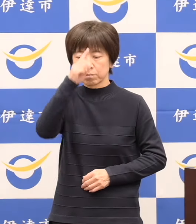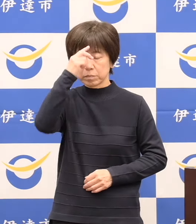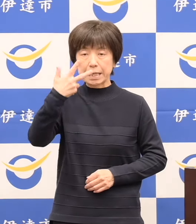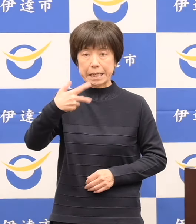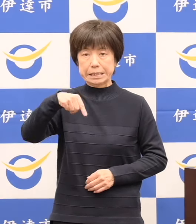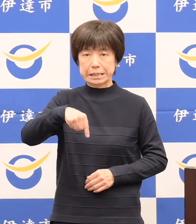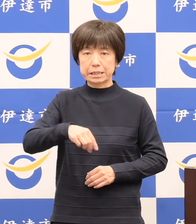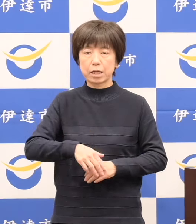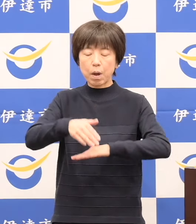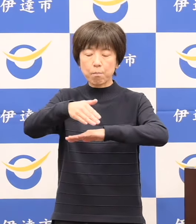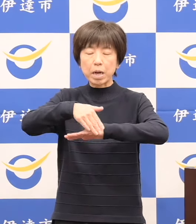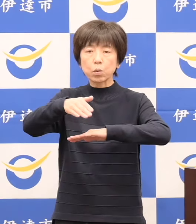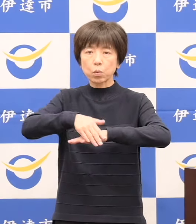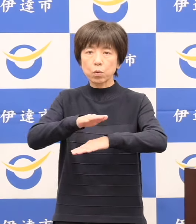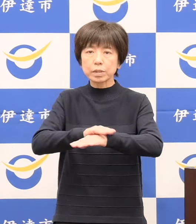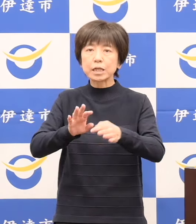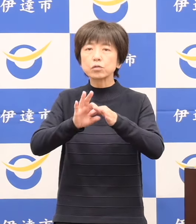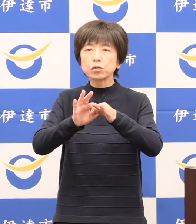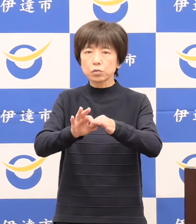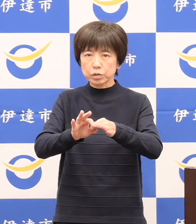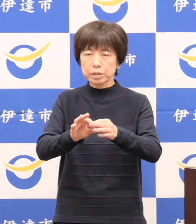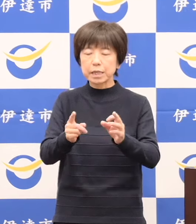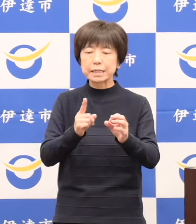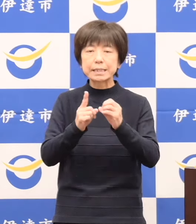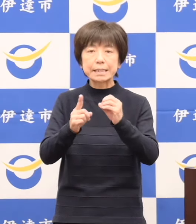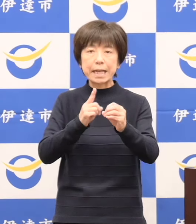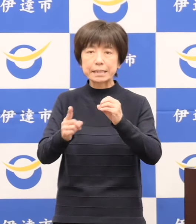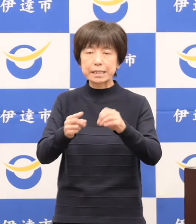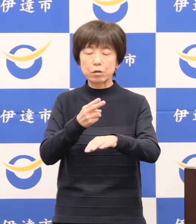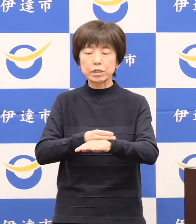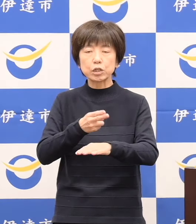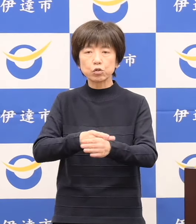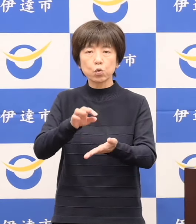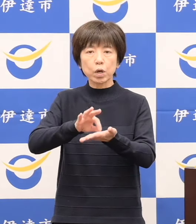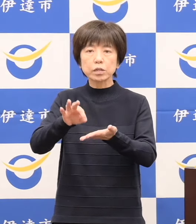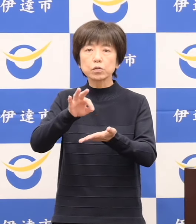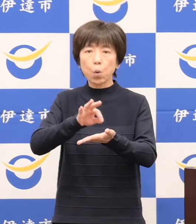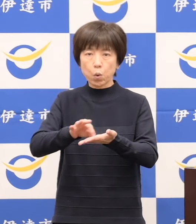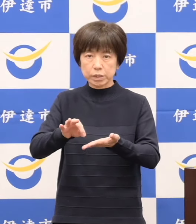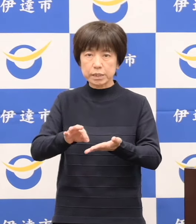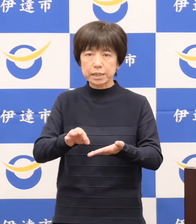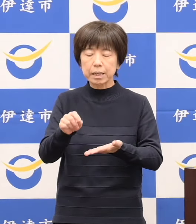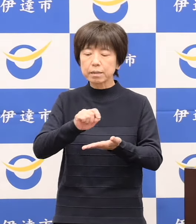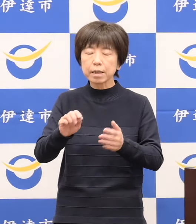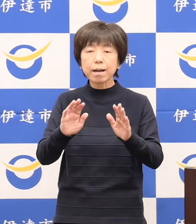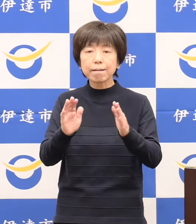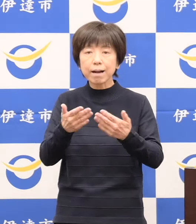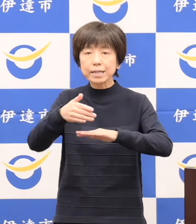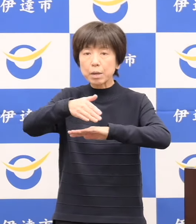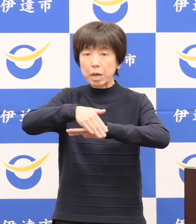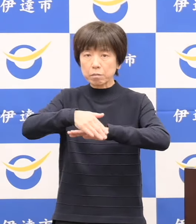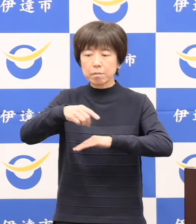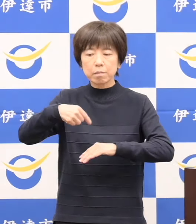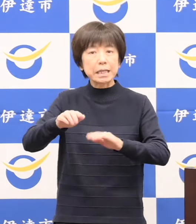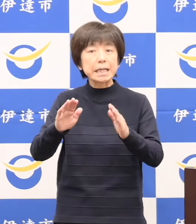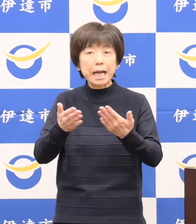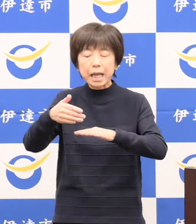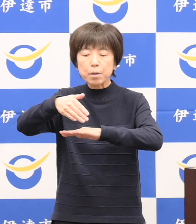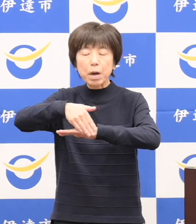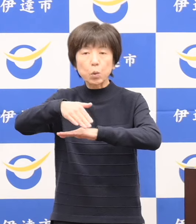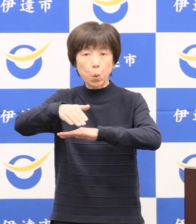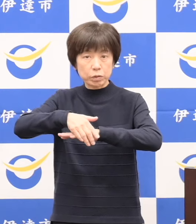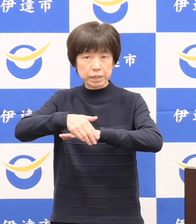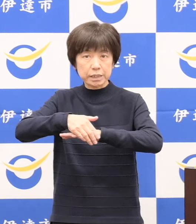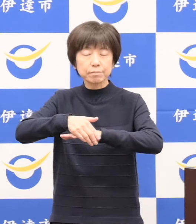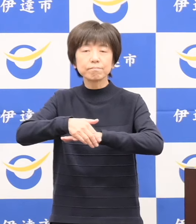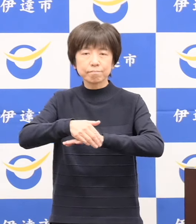では窓口の手続きにデジタル技術を活用し、開かない窓口、行かない窓口をはじめと